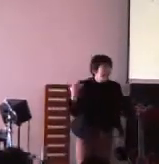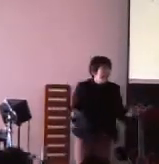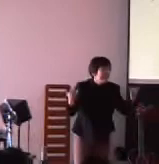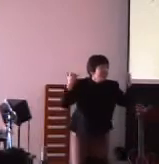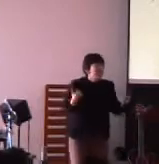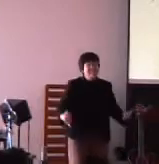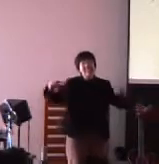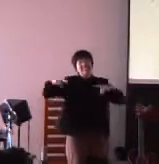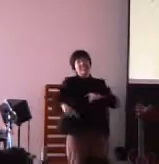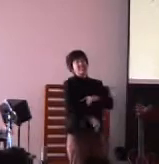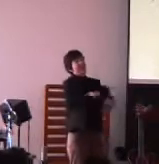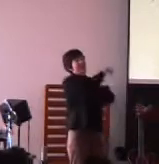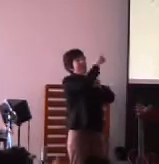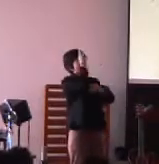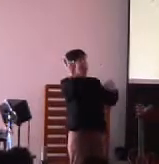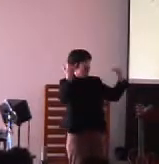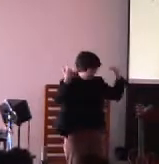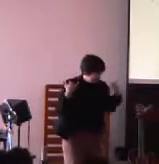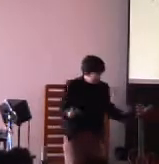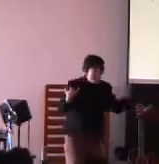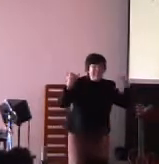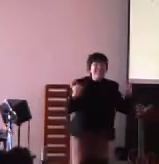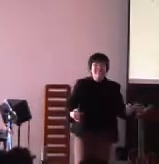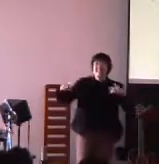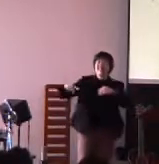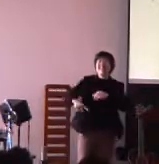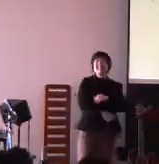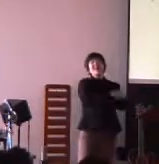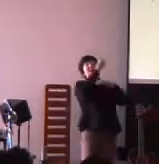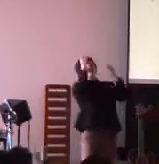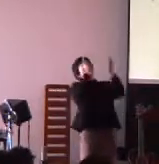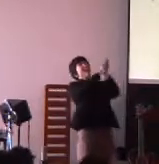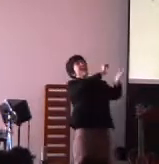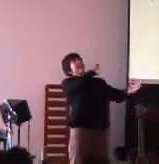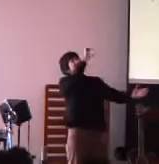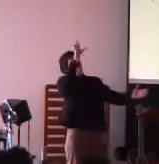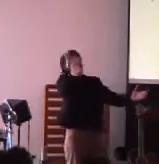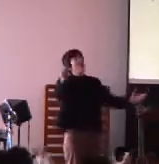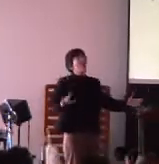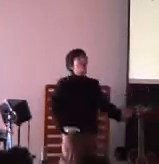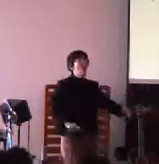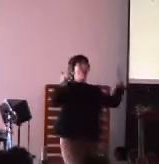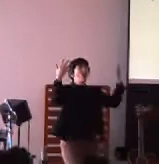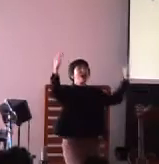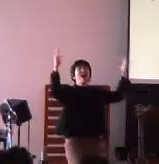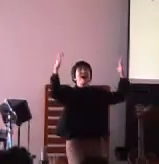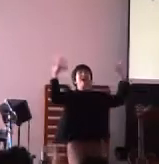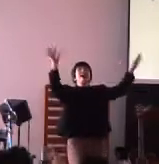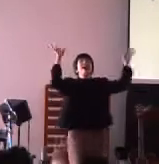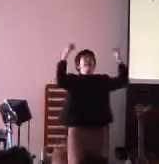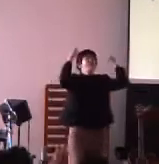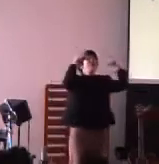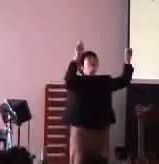This is the day, this is the day, as the Lord has